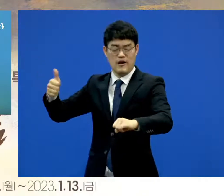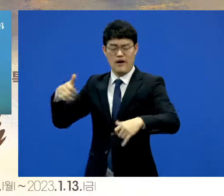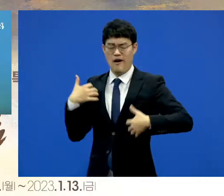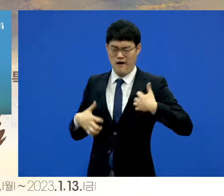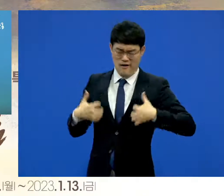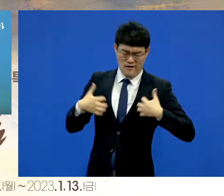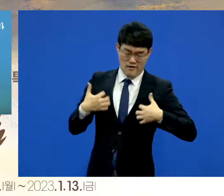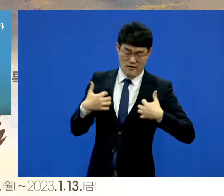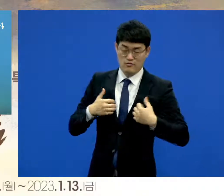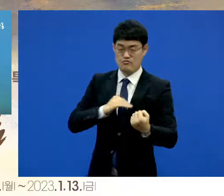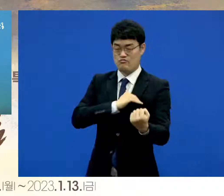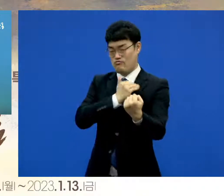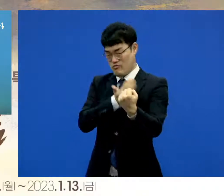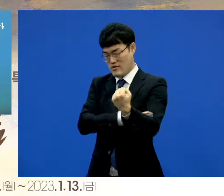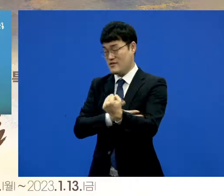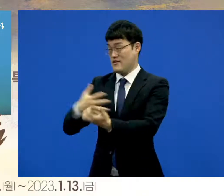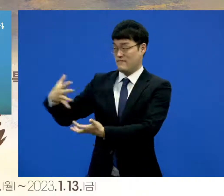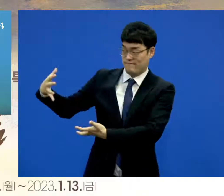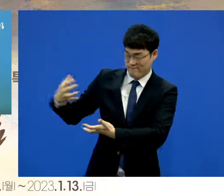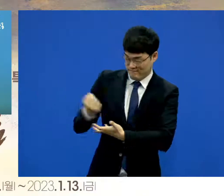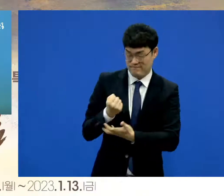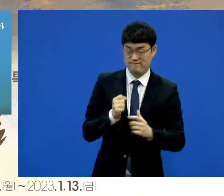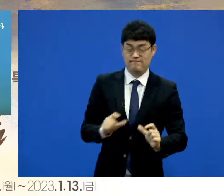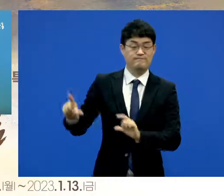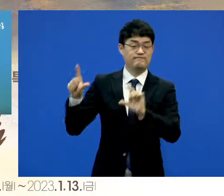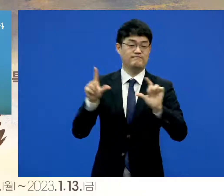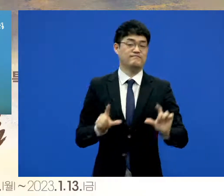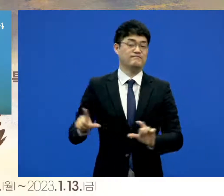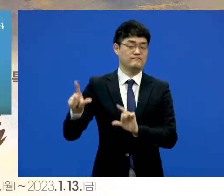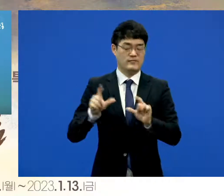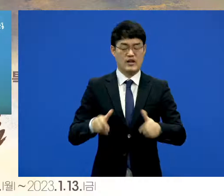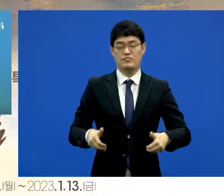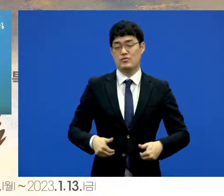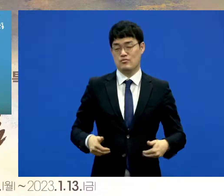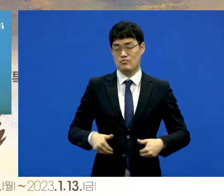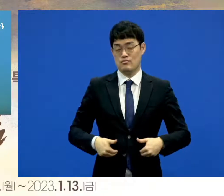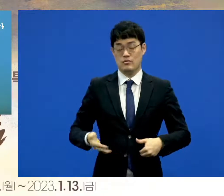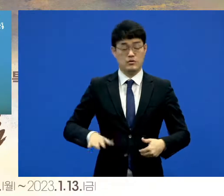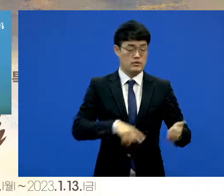자, 그런데 이 아버지에게로 돌아가기까지가 시간이 걸려요.